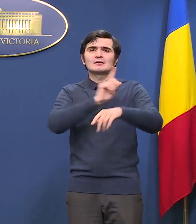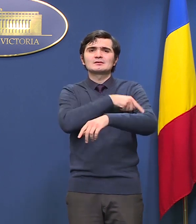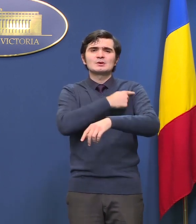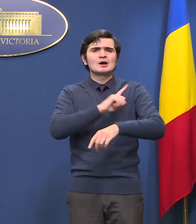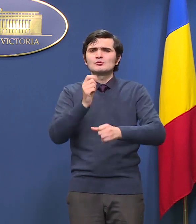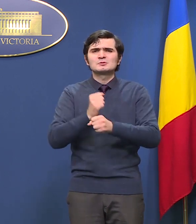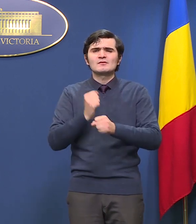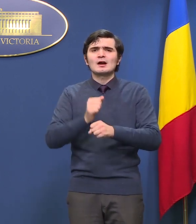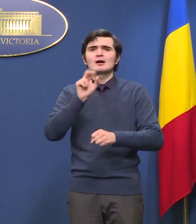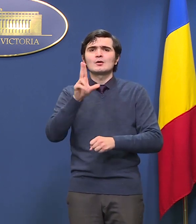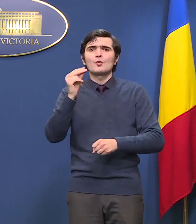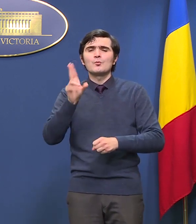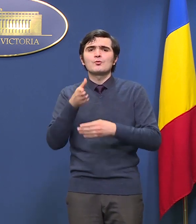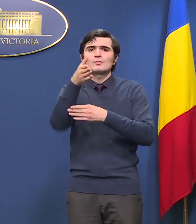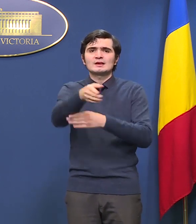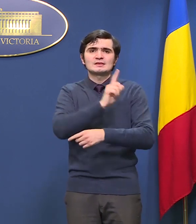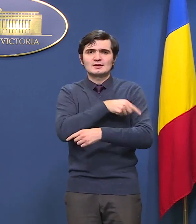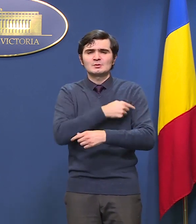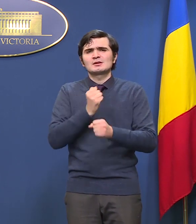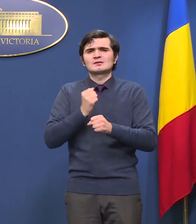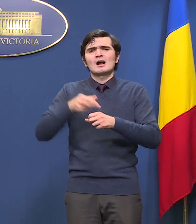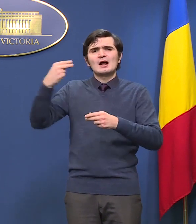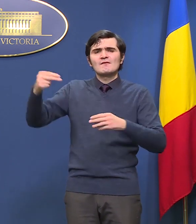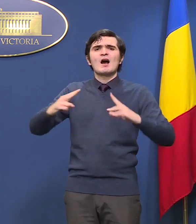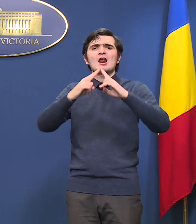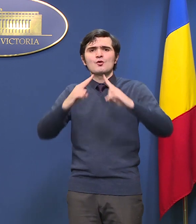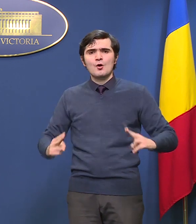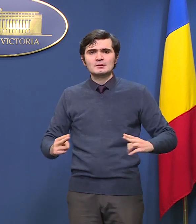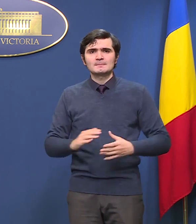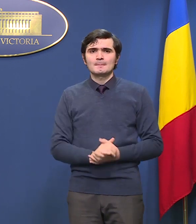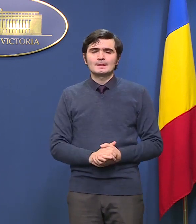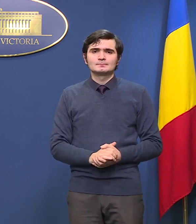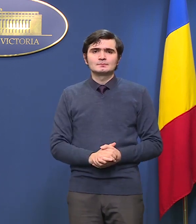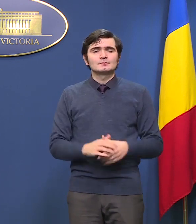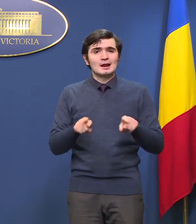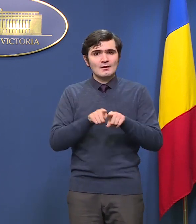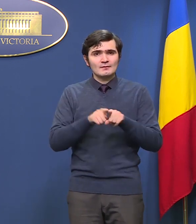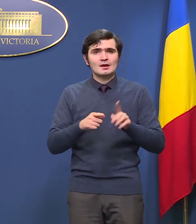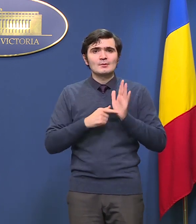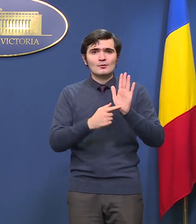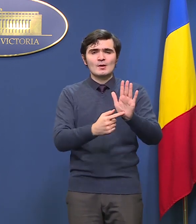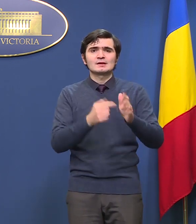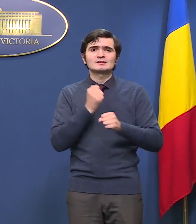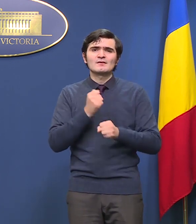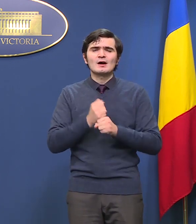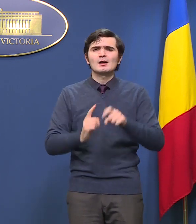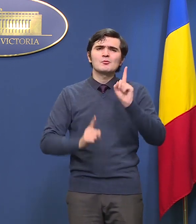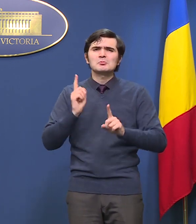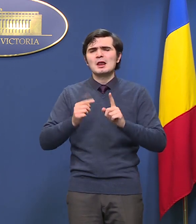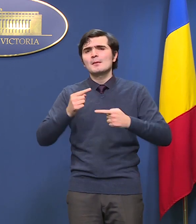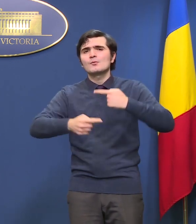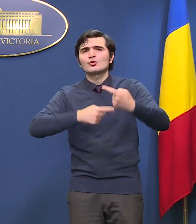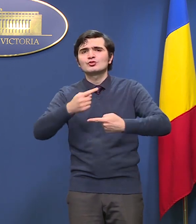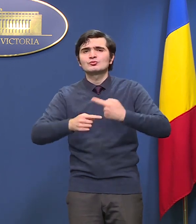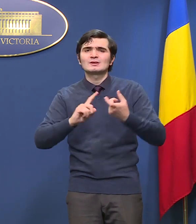UPU, unitățile de primiri urgențe. De asemenea, s-a recomandat realizarea anumitor proceduri